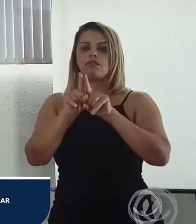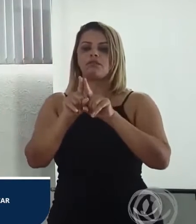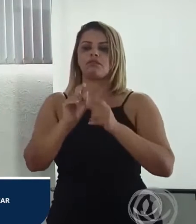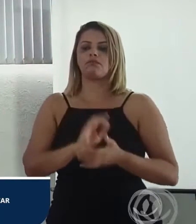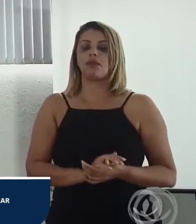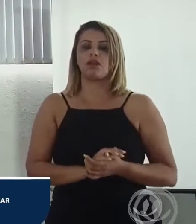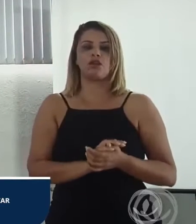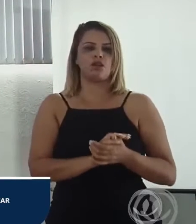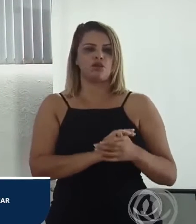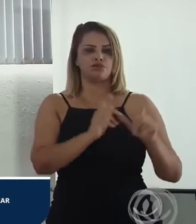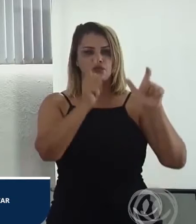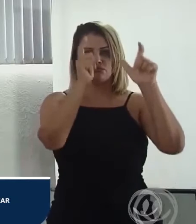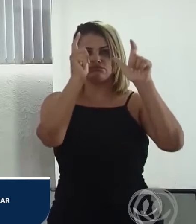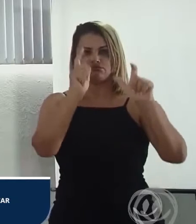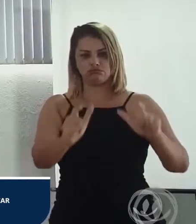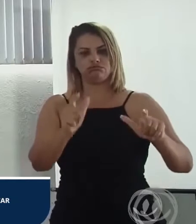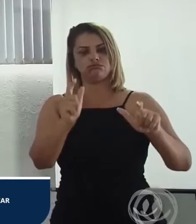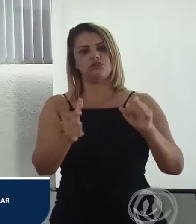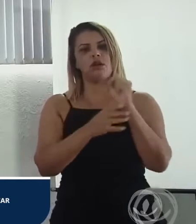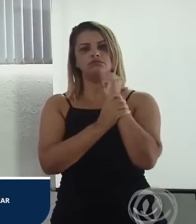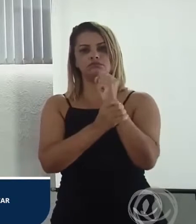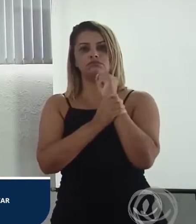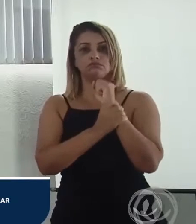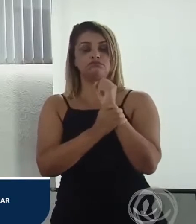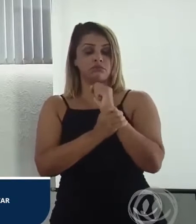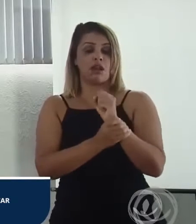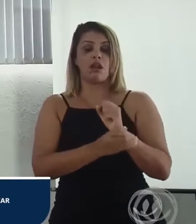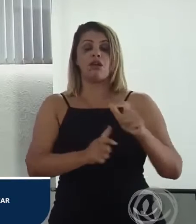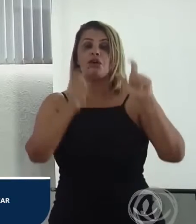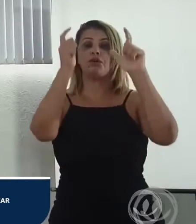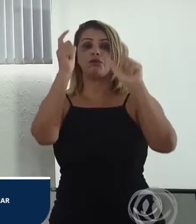de segurança, alimentação, saúde e utilidade pública,